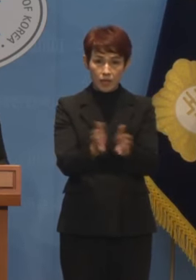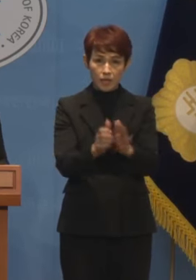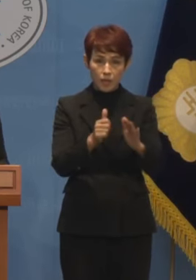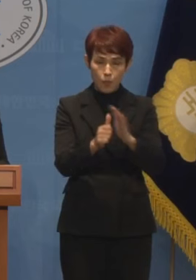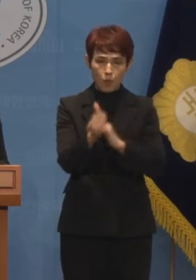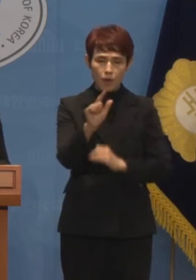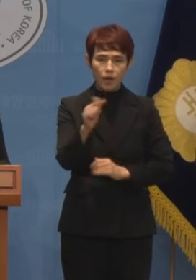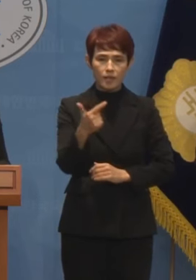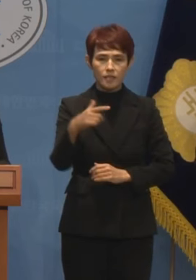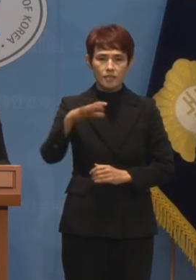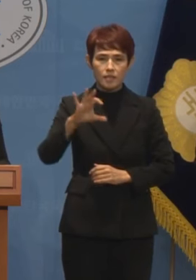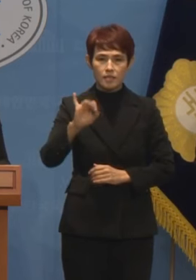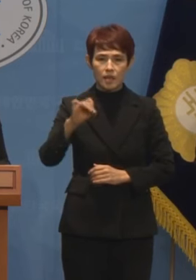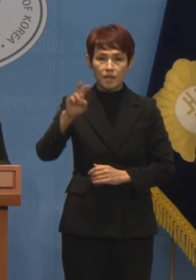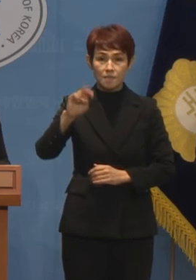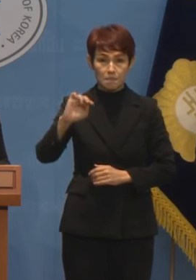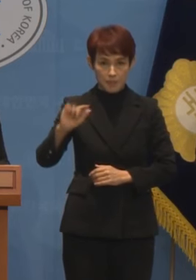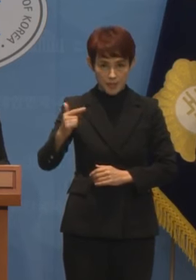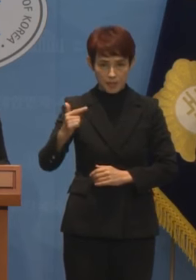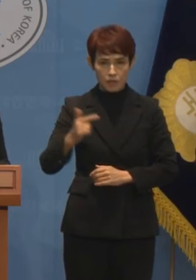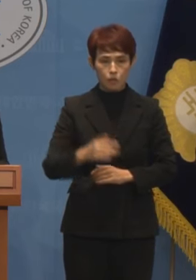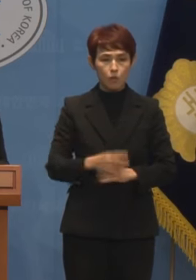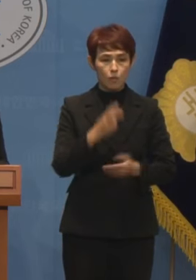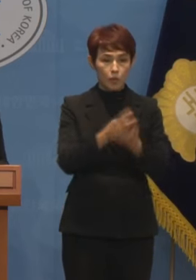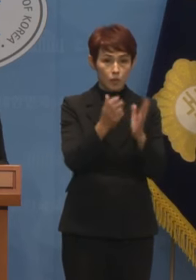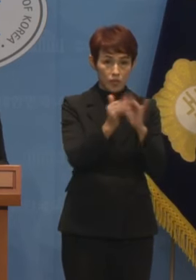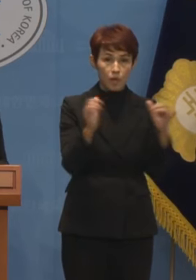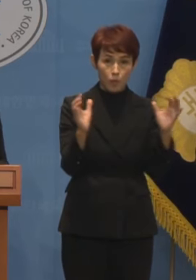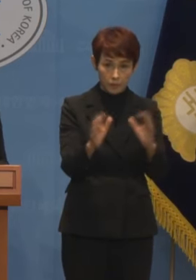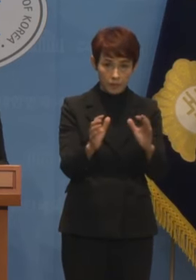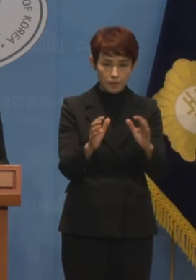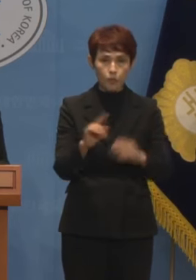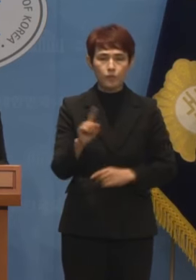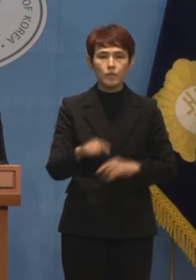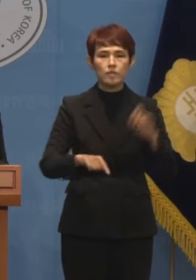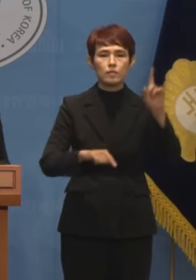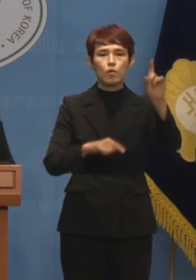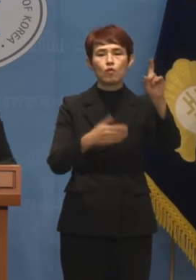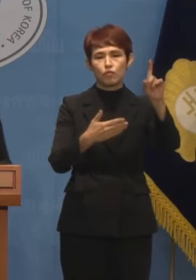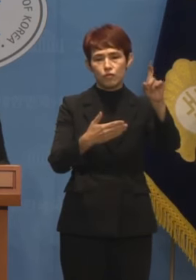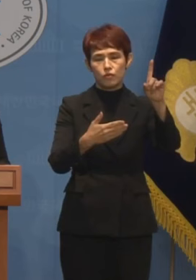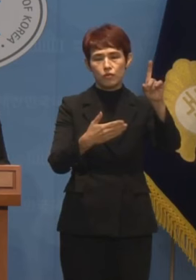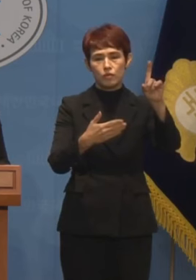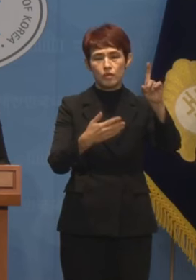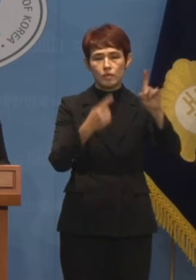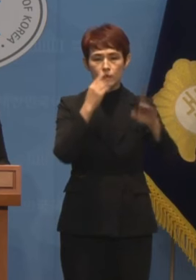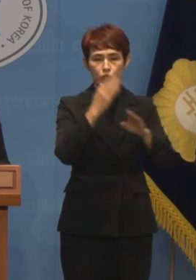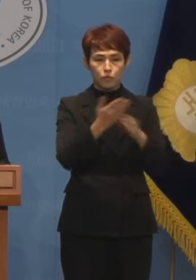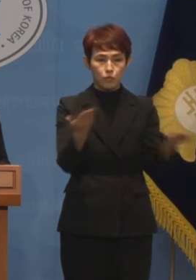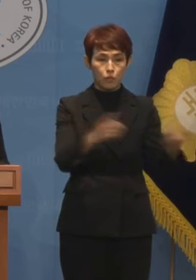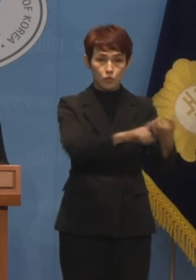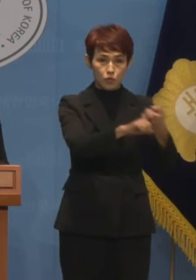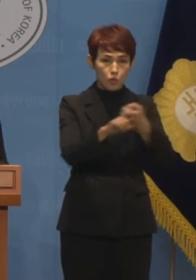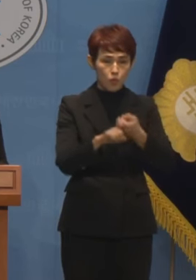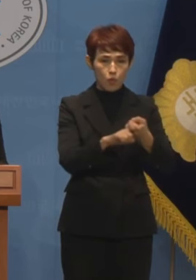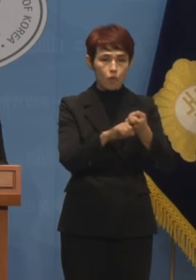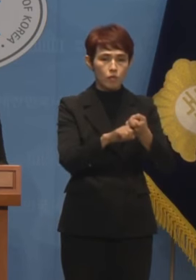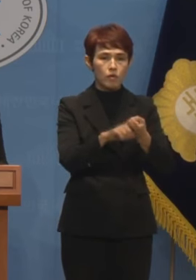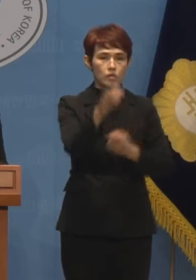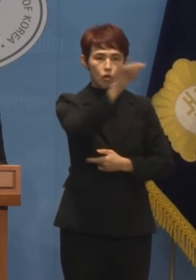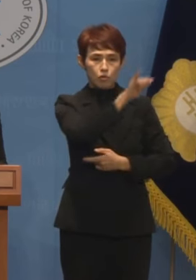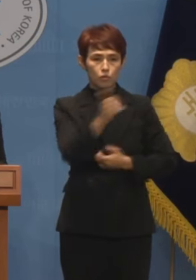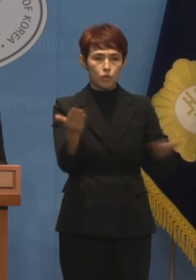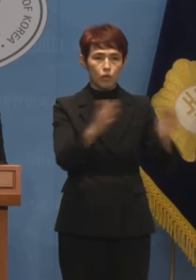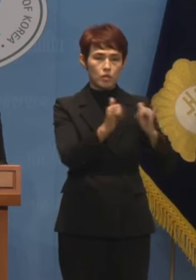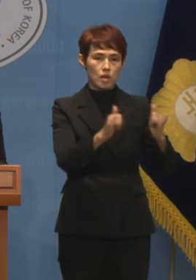국회의원과 민주사회를 위한 변호사 모임은 지난 11월 9일 민주노총 전국노동자대회에서 발생한 경찰의